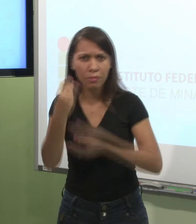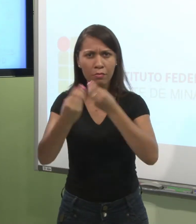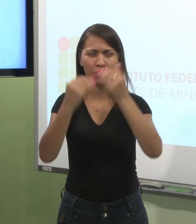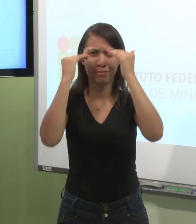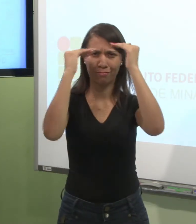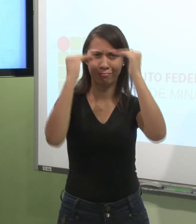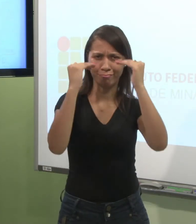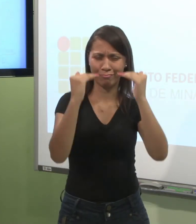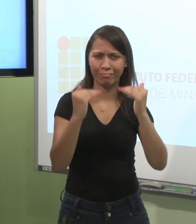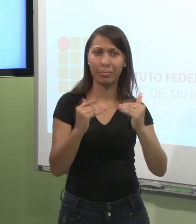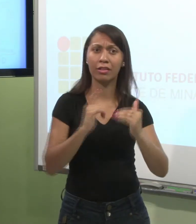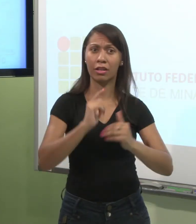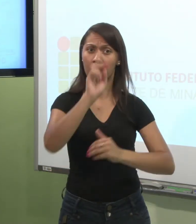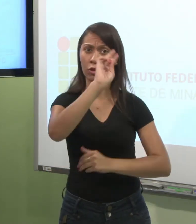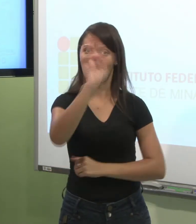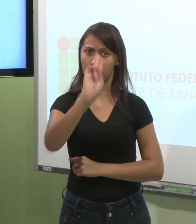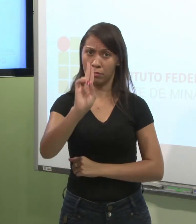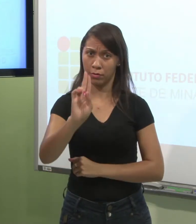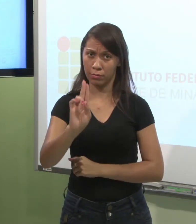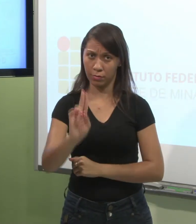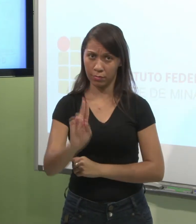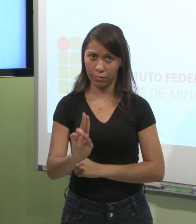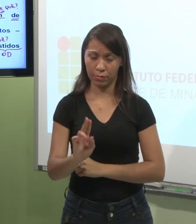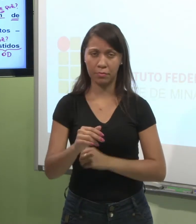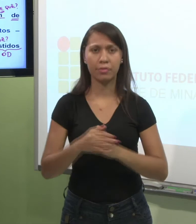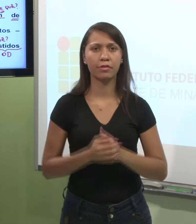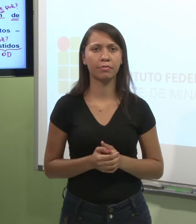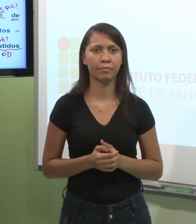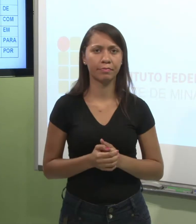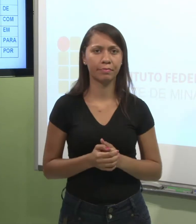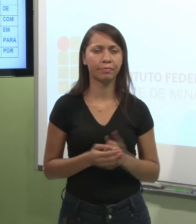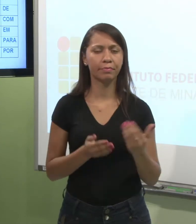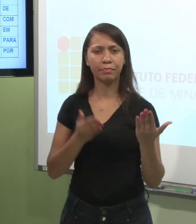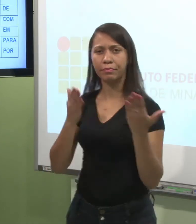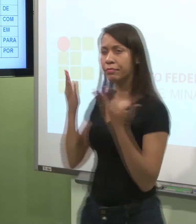preposição que rege alguns nomes.